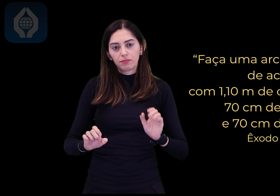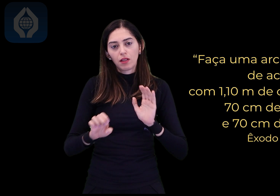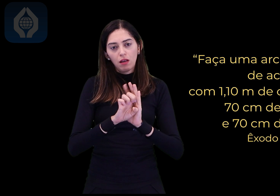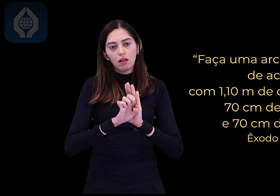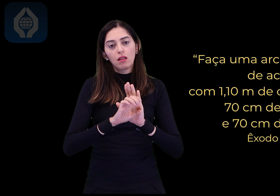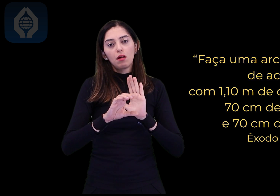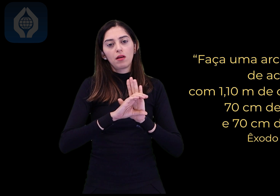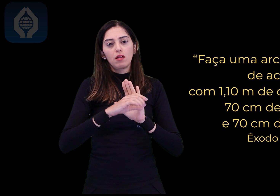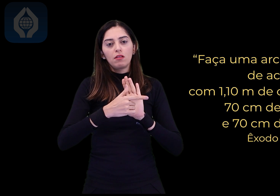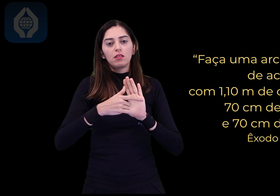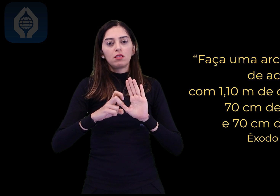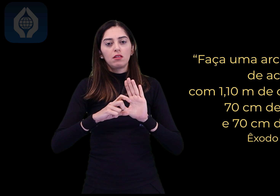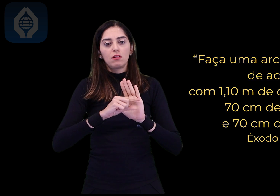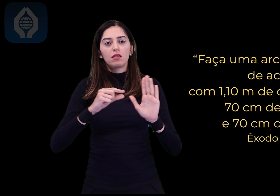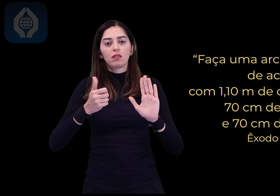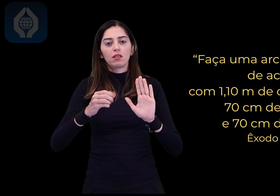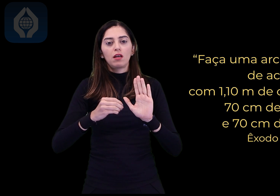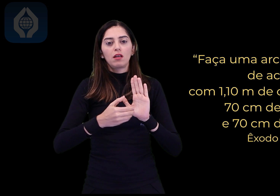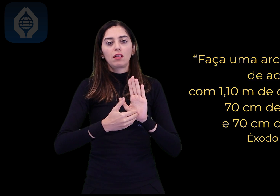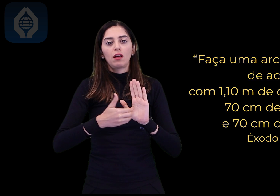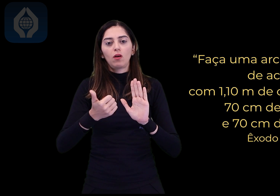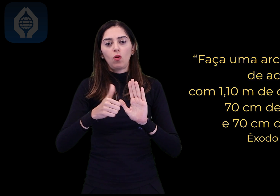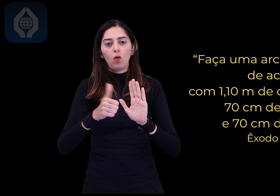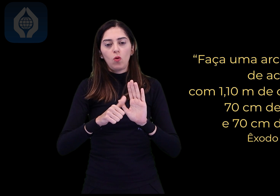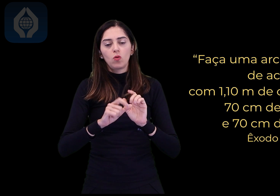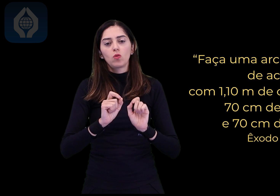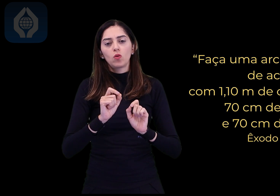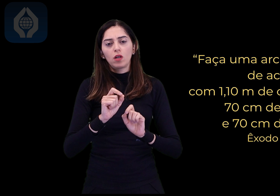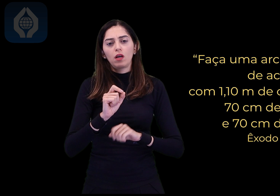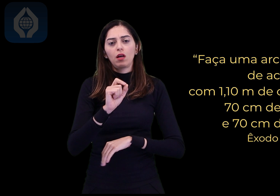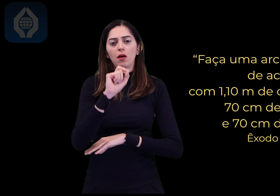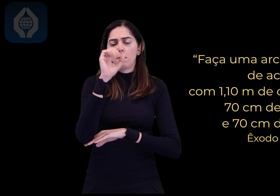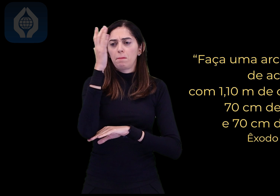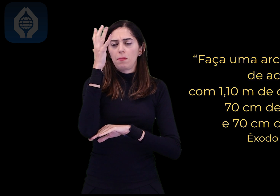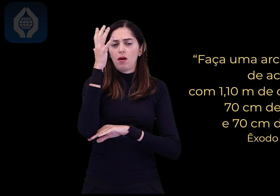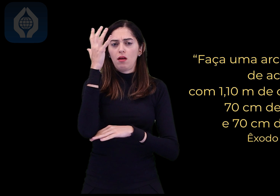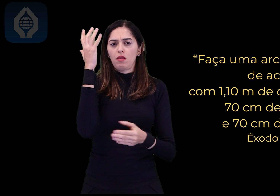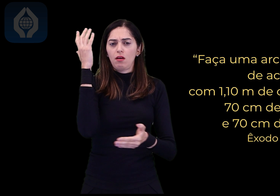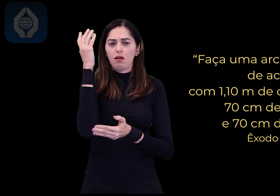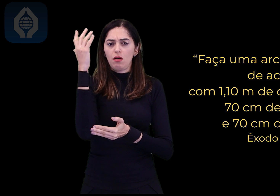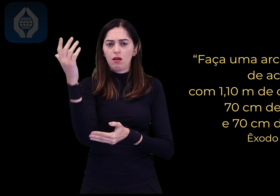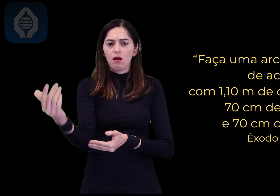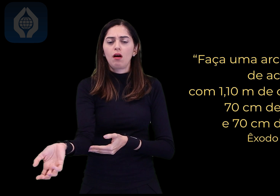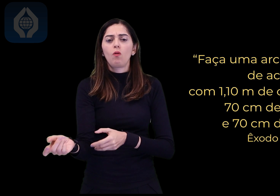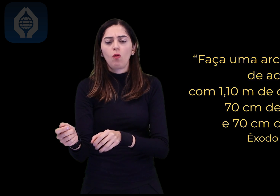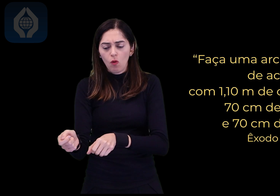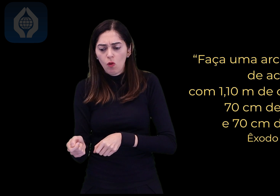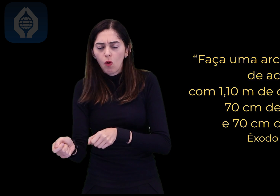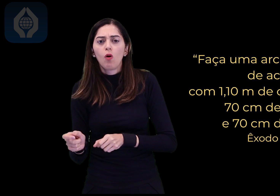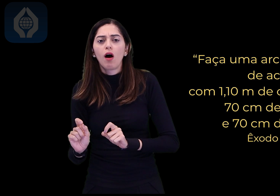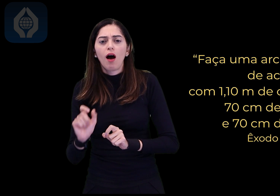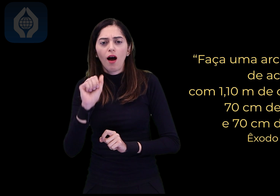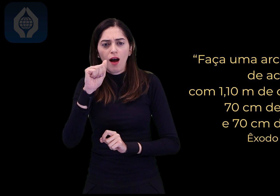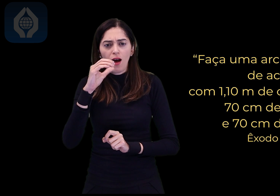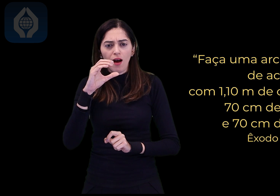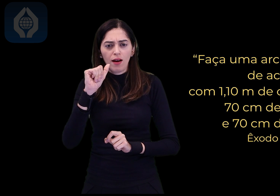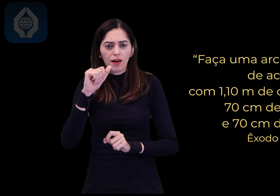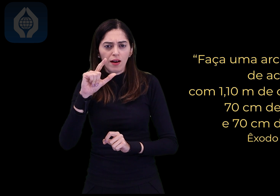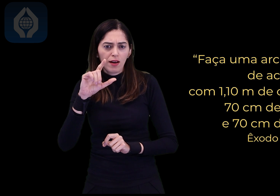11. Faça uma arca de madeira de acácia com 1,10 m de comprimento, 70